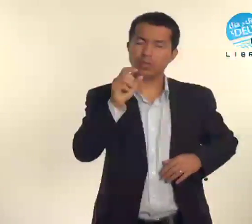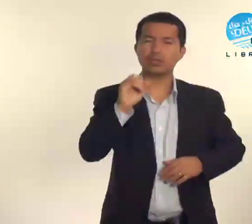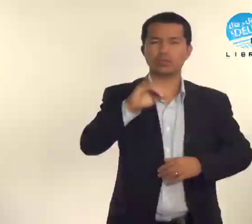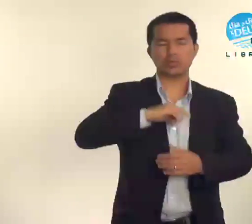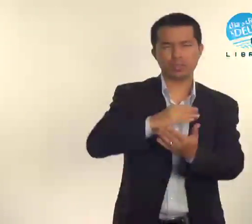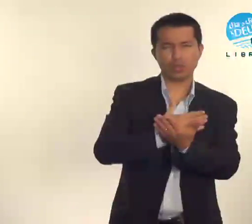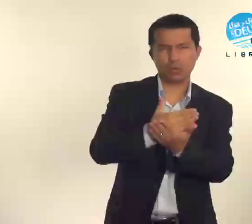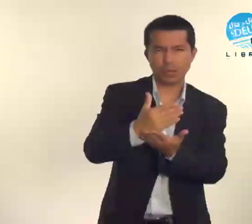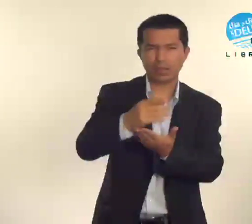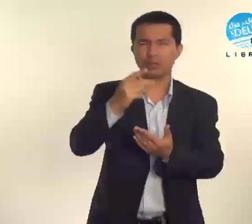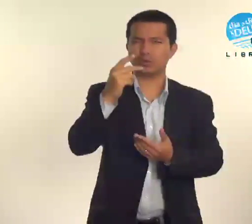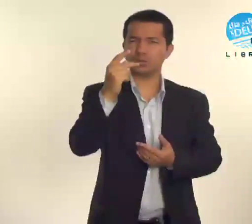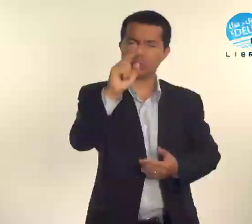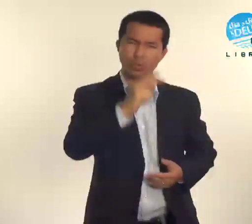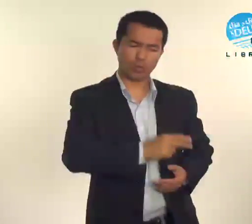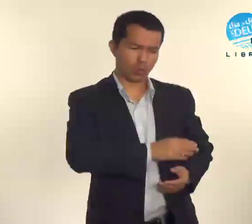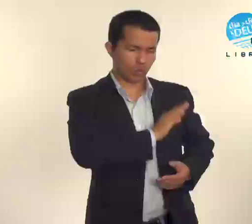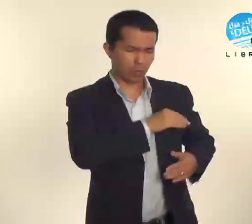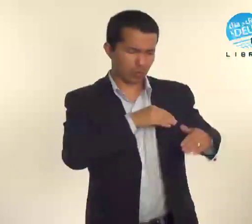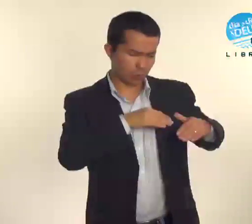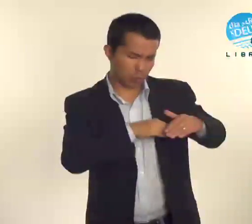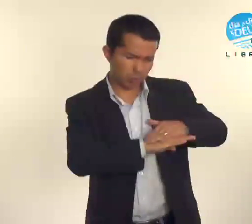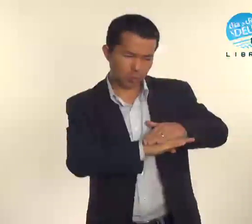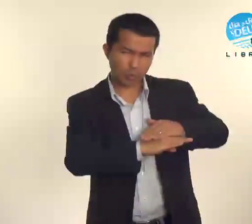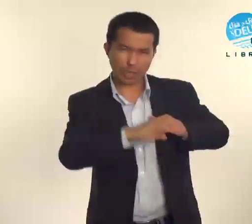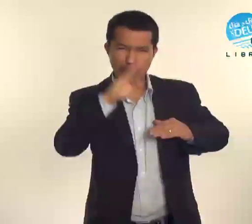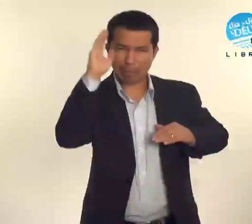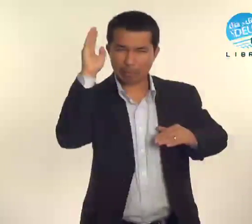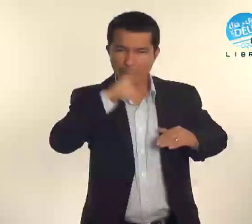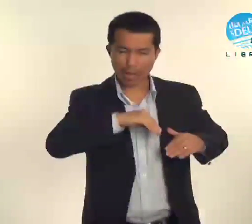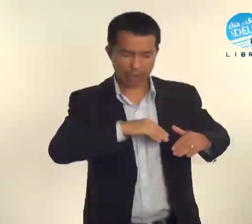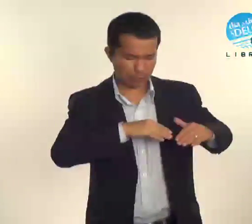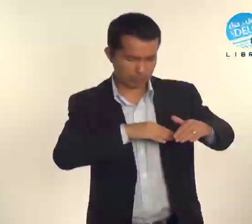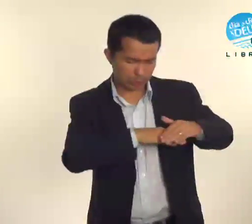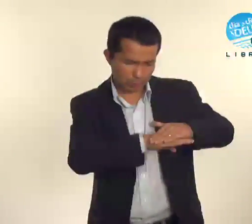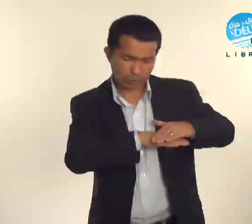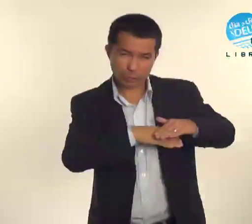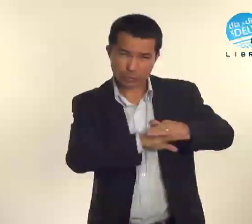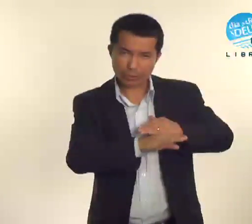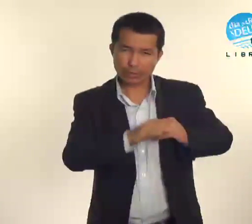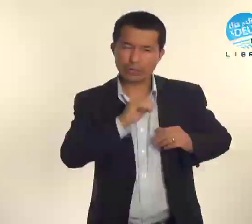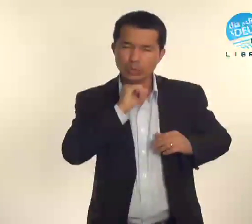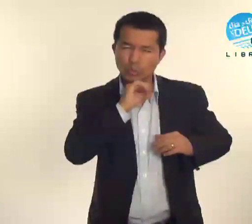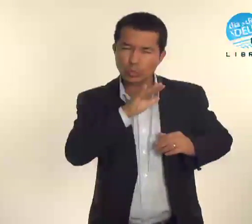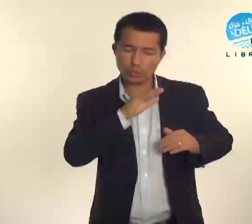Se você começa a guardar no seu coração um monte de coisa que não presta no armário da